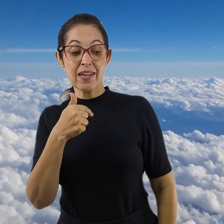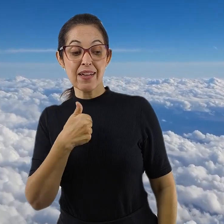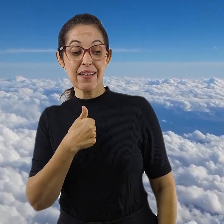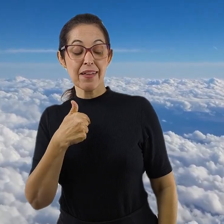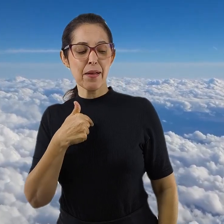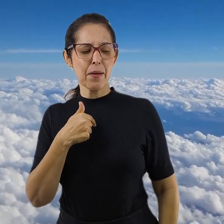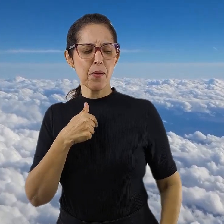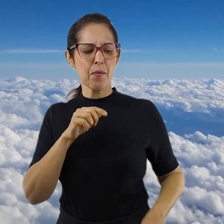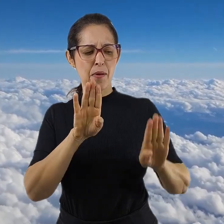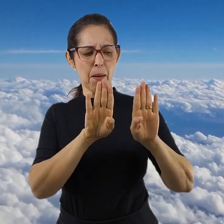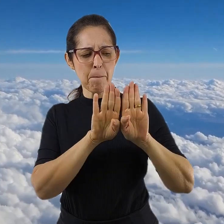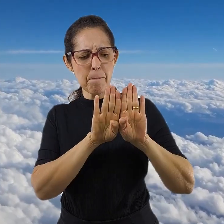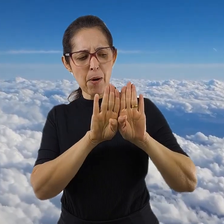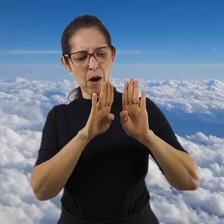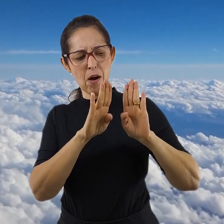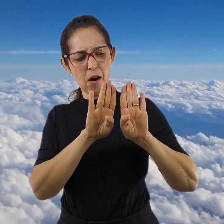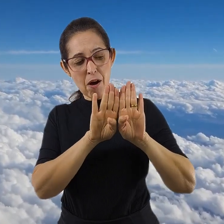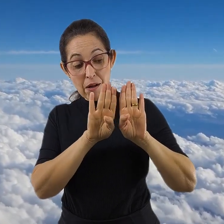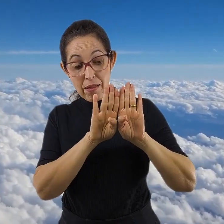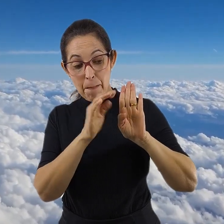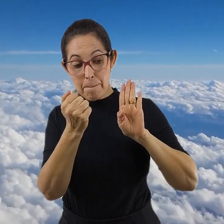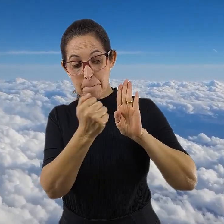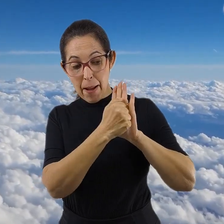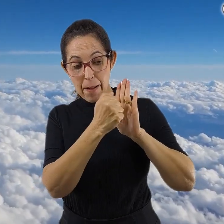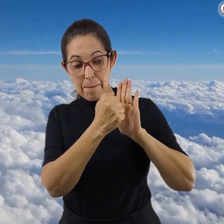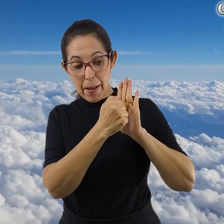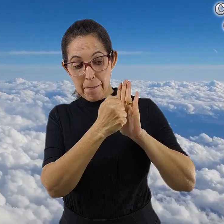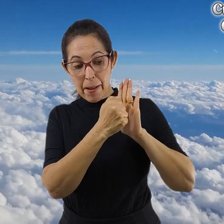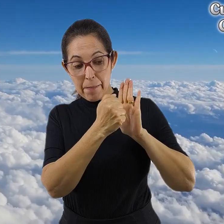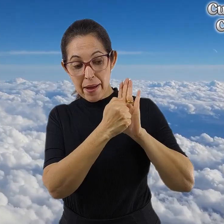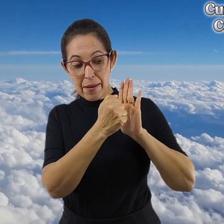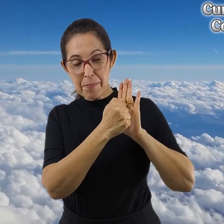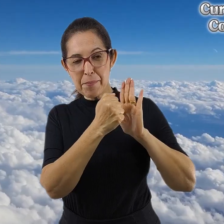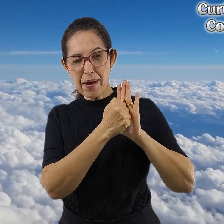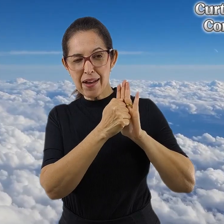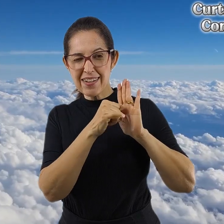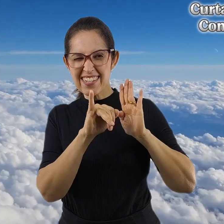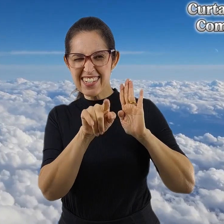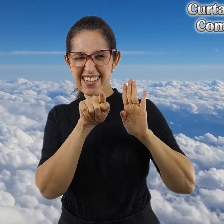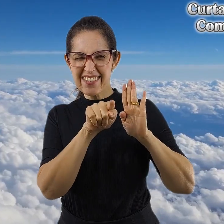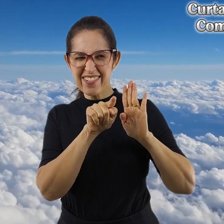eis que estou à porta e bato.